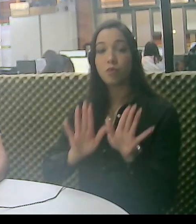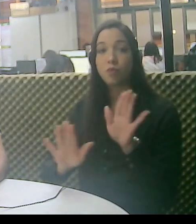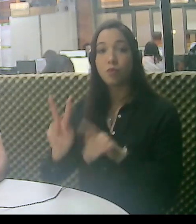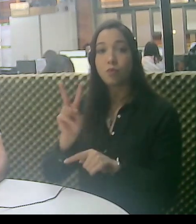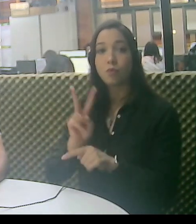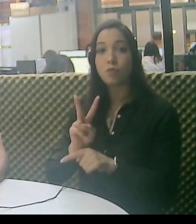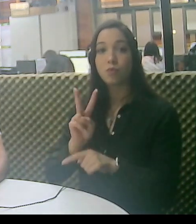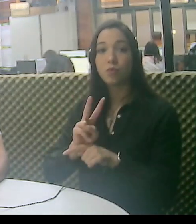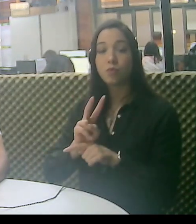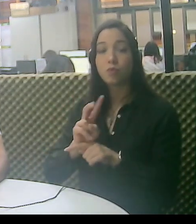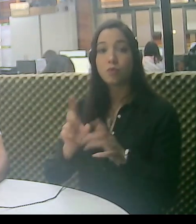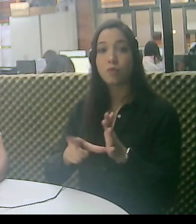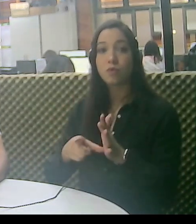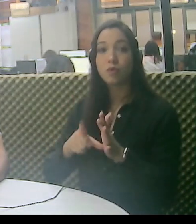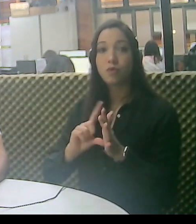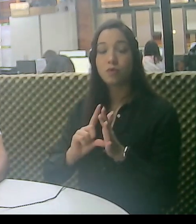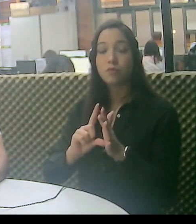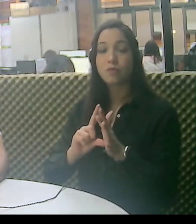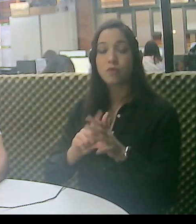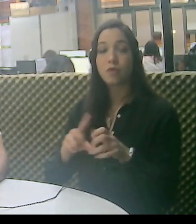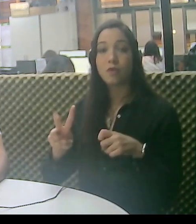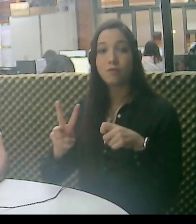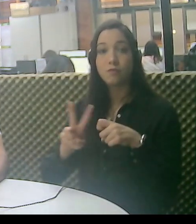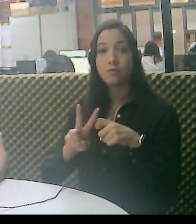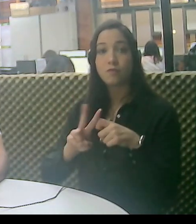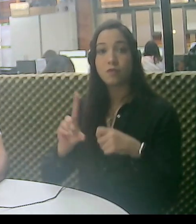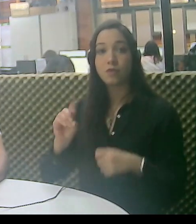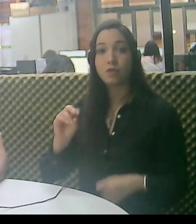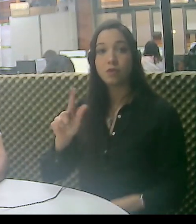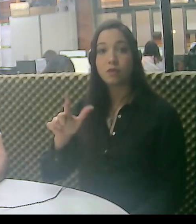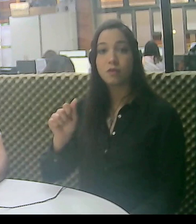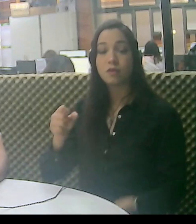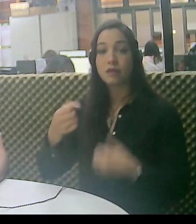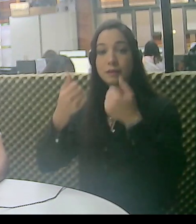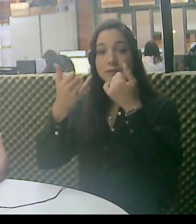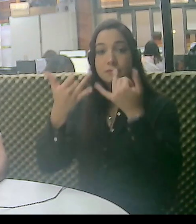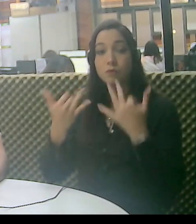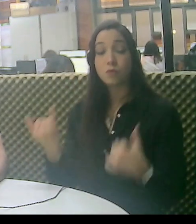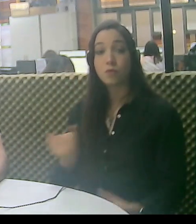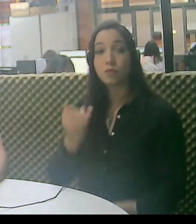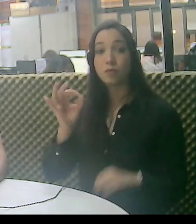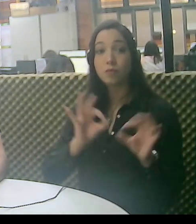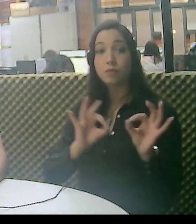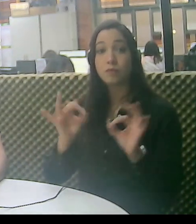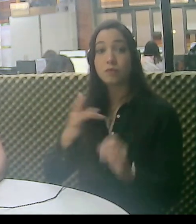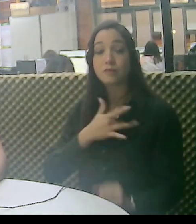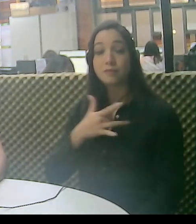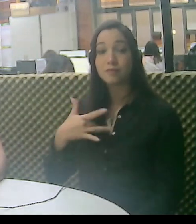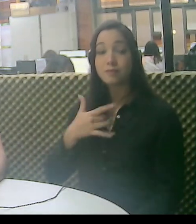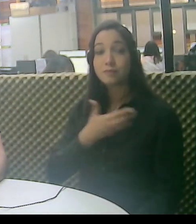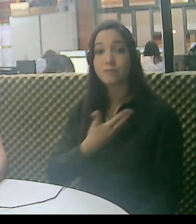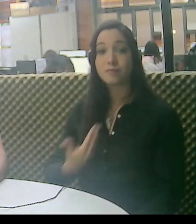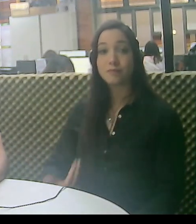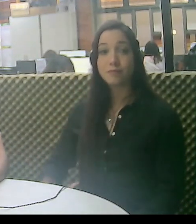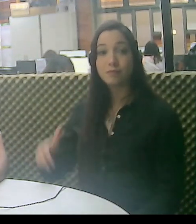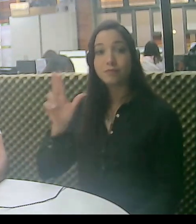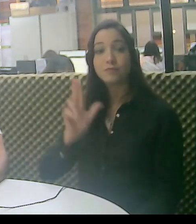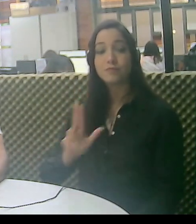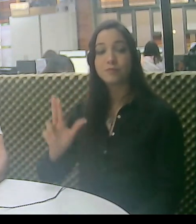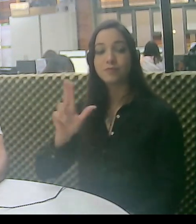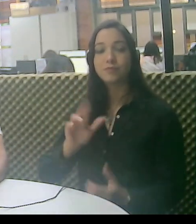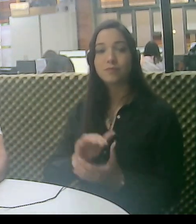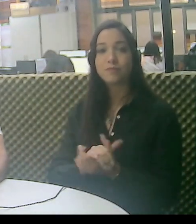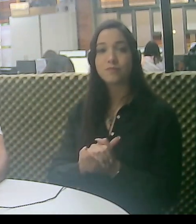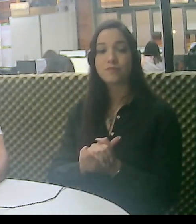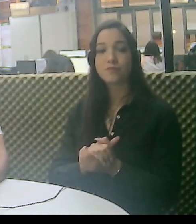cuidados pré-operatórios. O médico veterinário Douglas Alves conta sobre a importância do projeto para a saúde pública de Uberlândia. Além